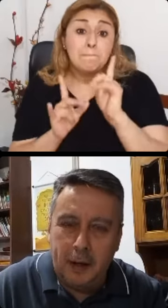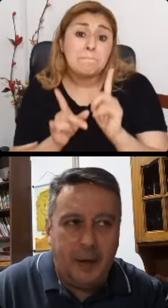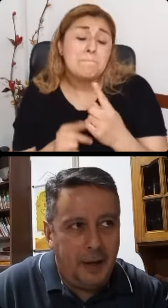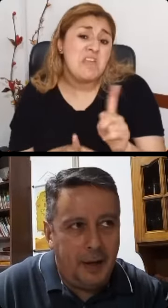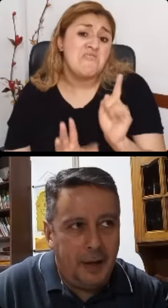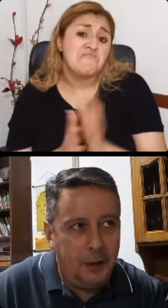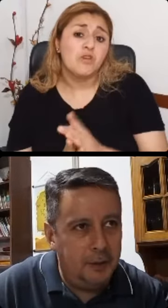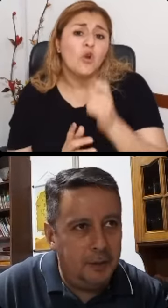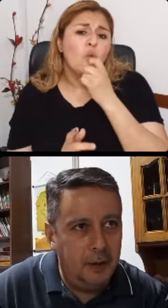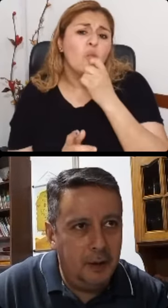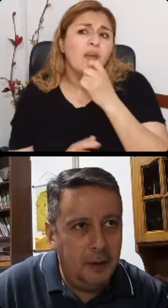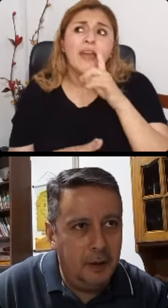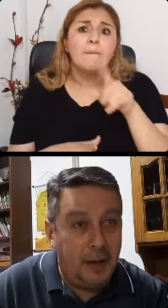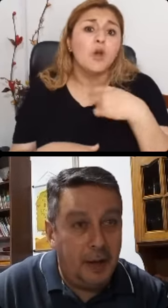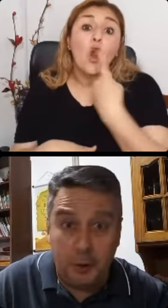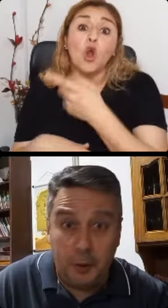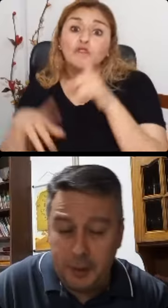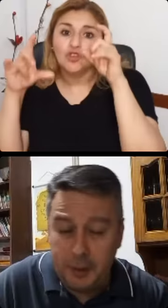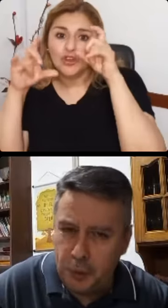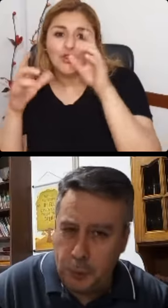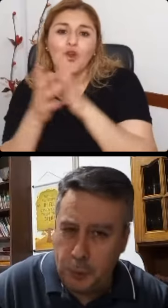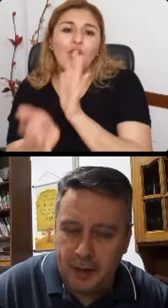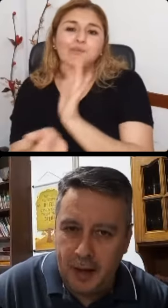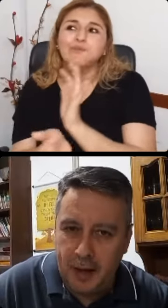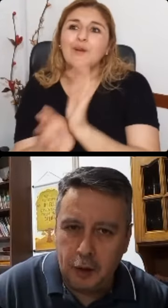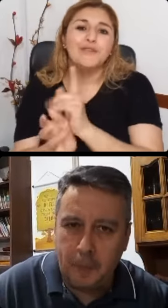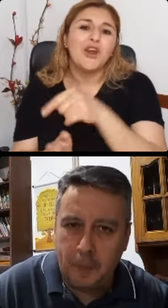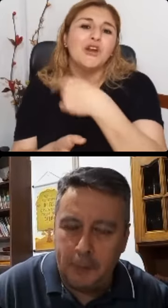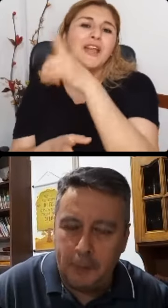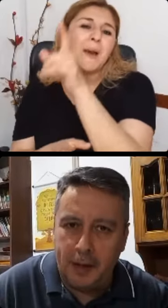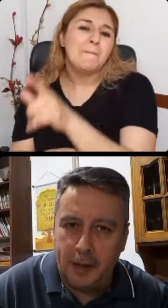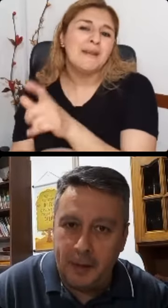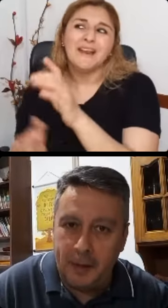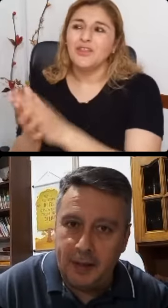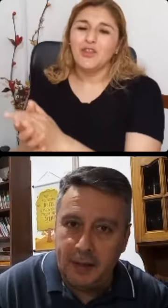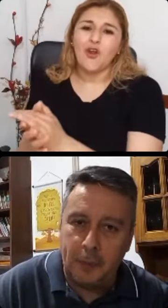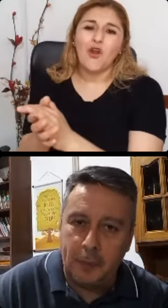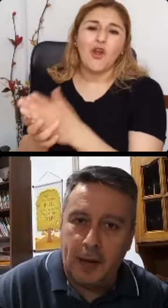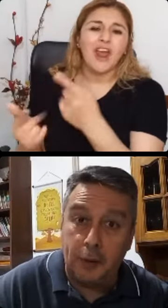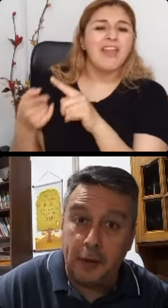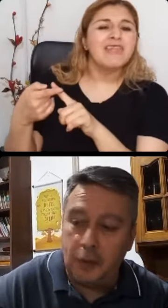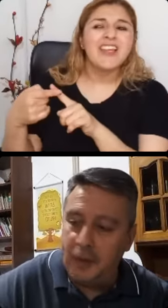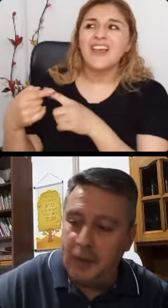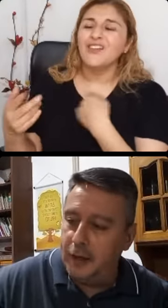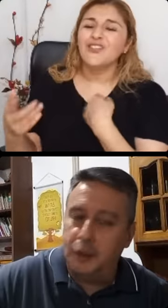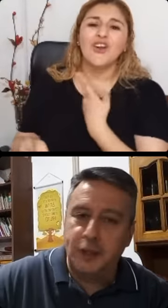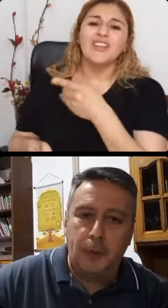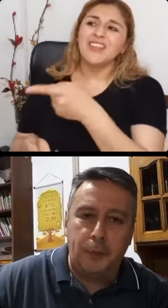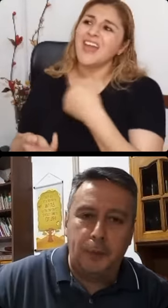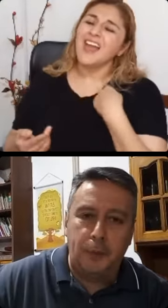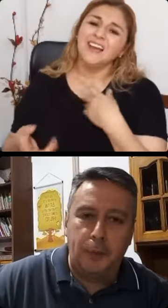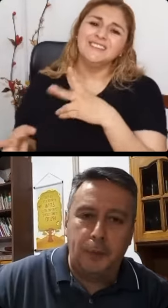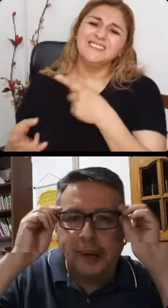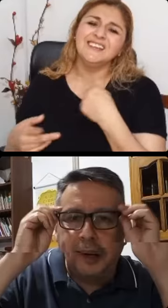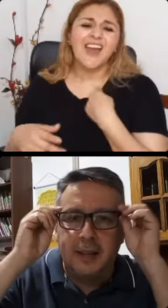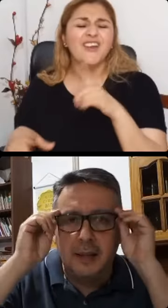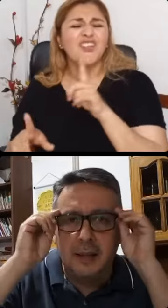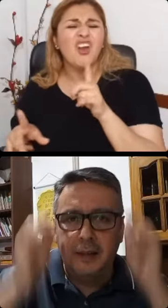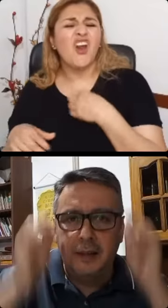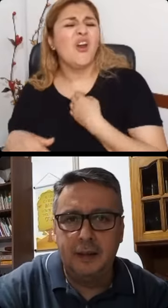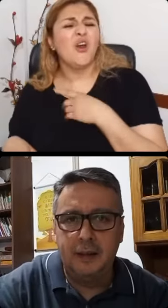para no sé para poder estudiar o para poder vestirse o para poder comer entonces me pongo otros